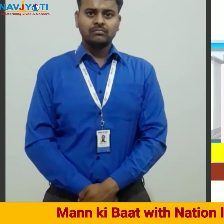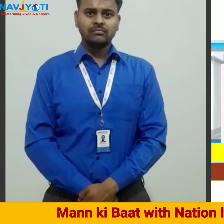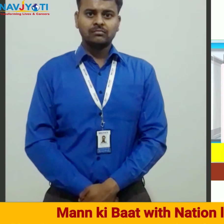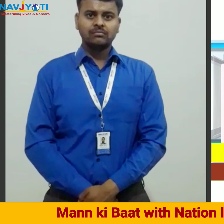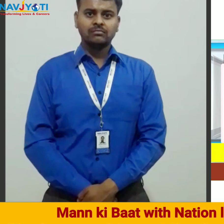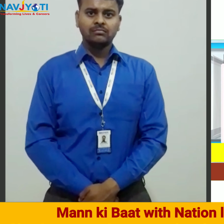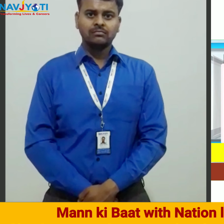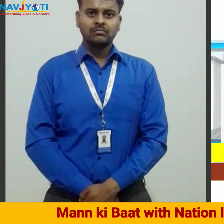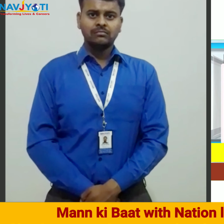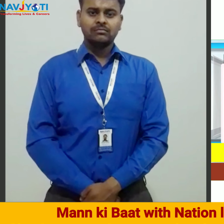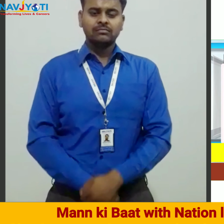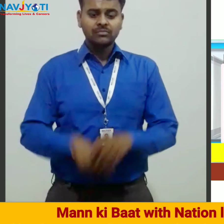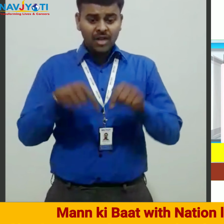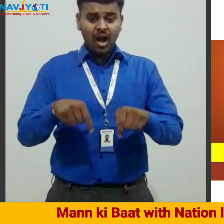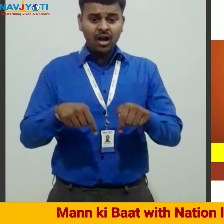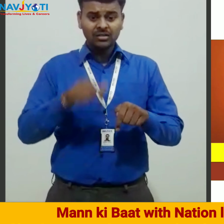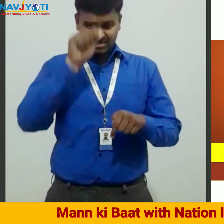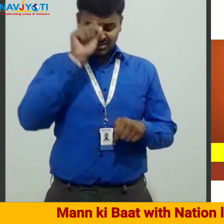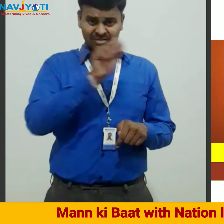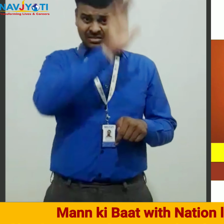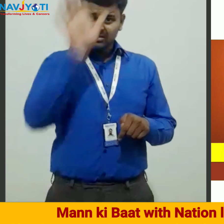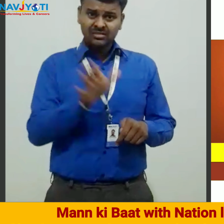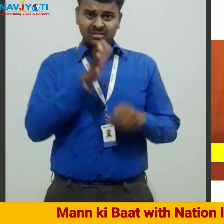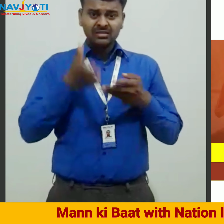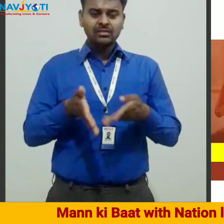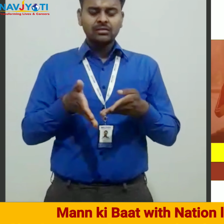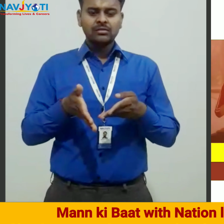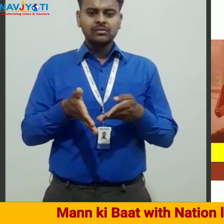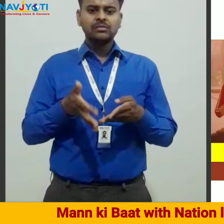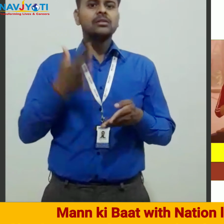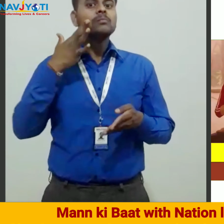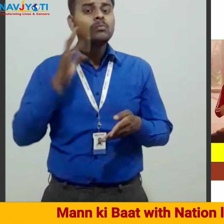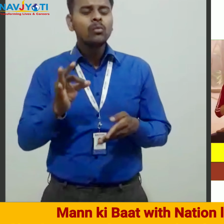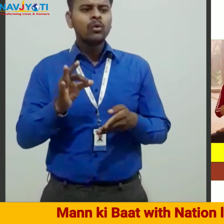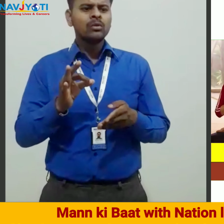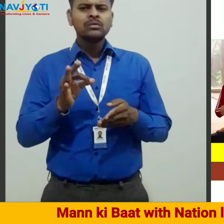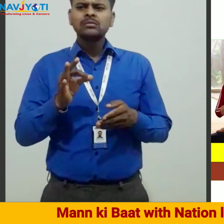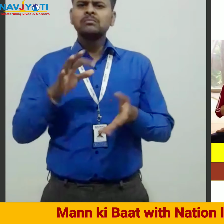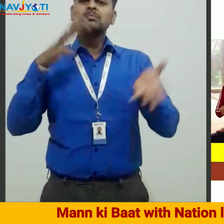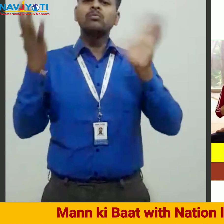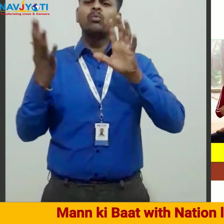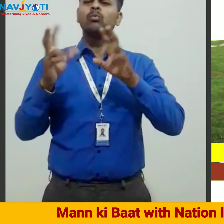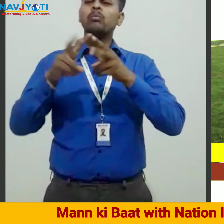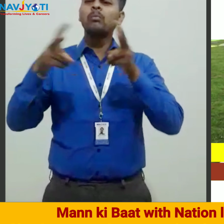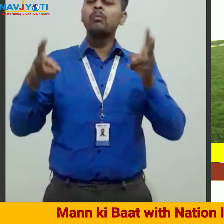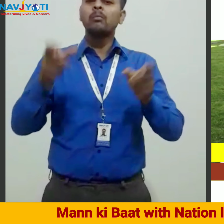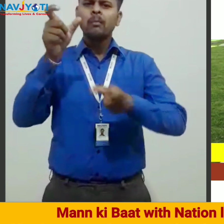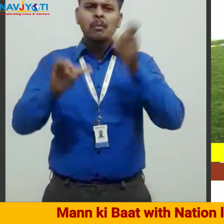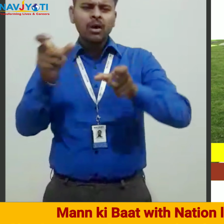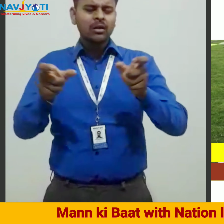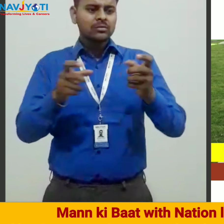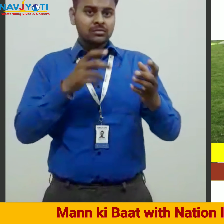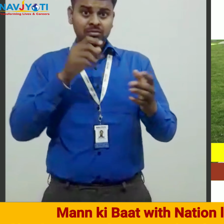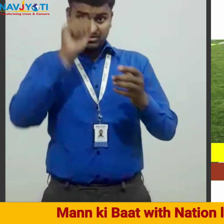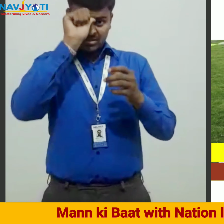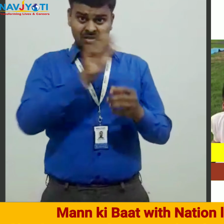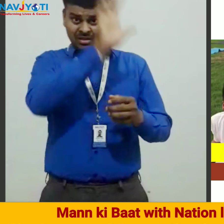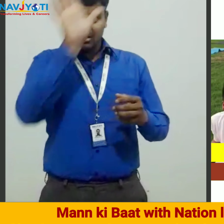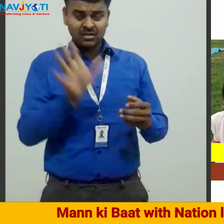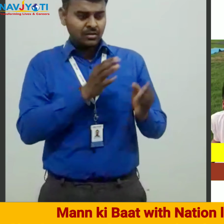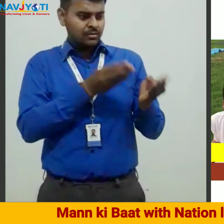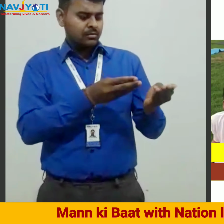तो देश के लिए गर्व और बढ़ जाता है। इसी तरह इस समय दुनिया भर में